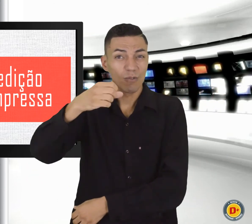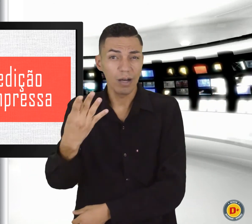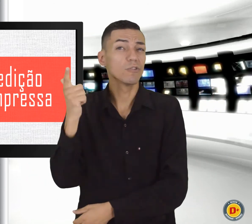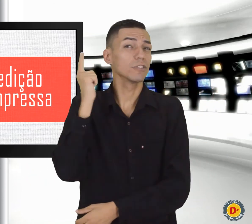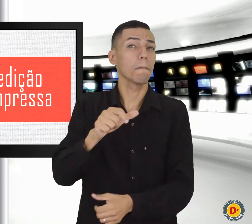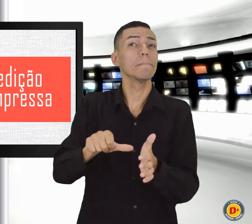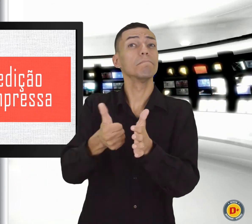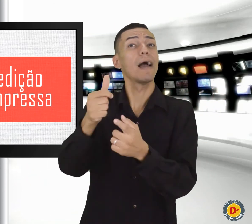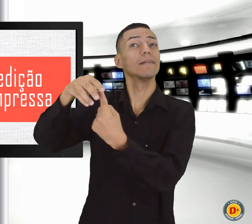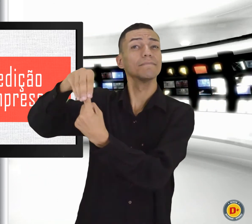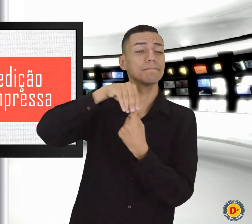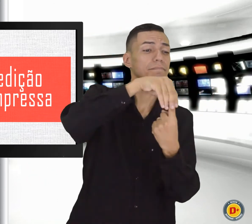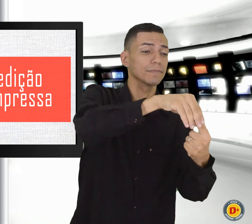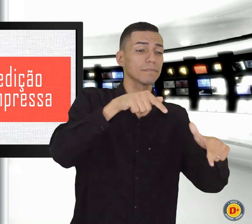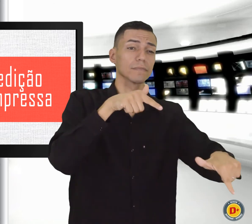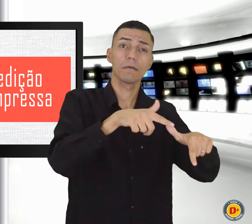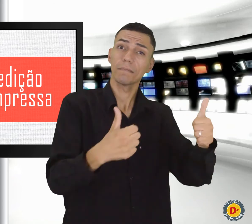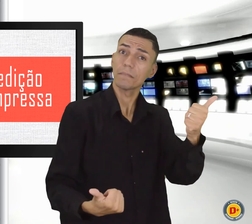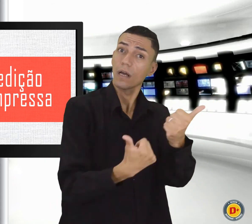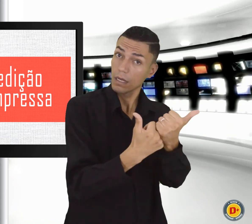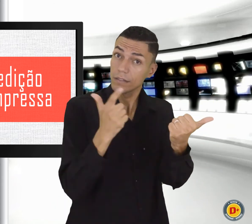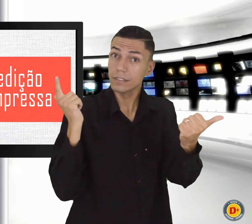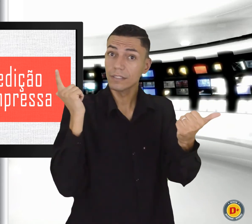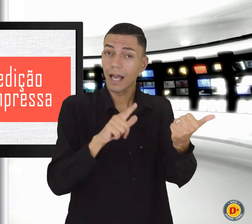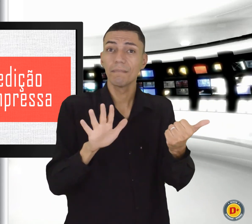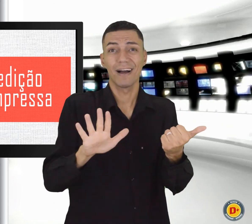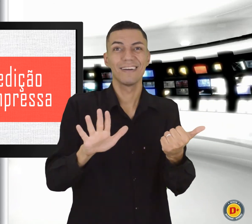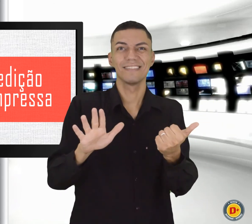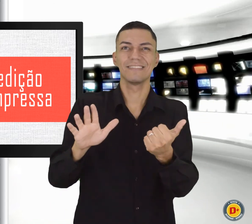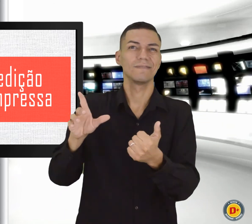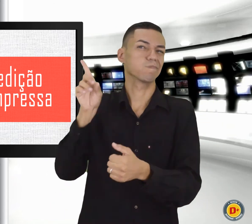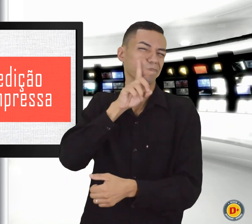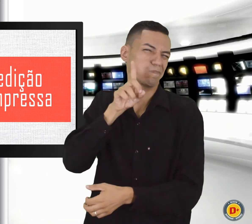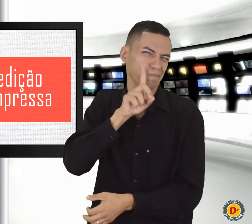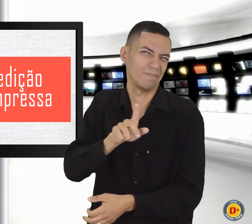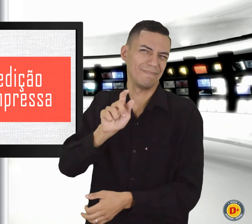ainda estamos muitos anos atrás dos Estados Unidos, da Espanha ou de Portugal.